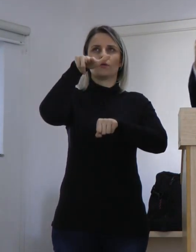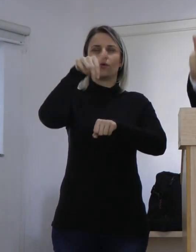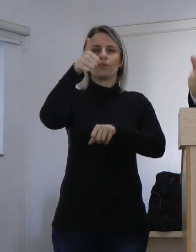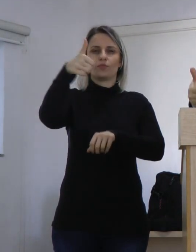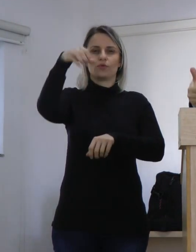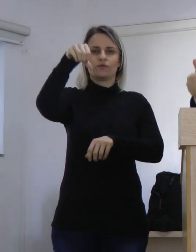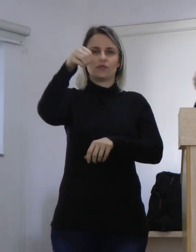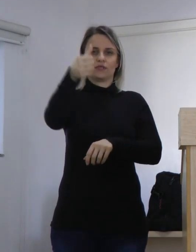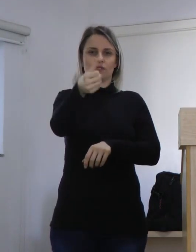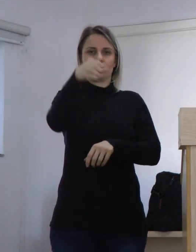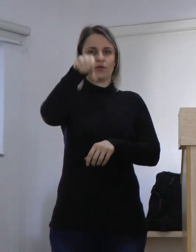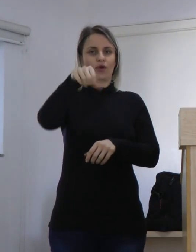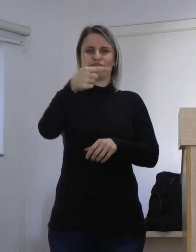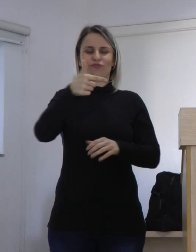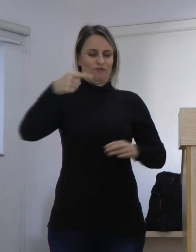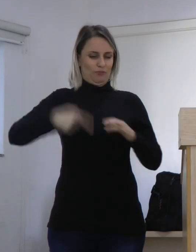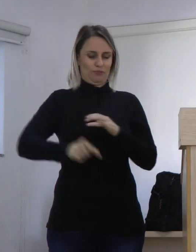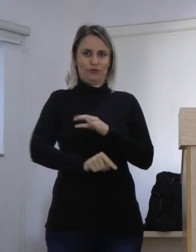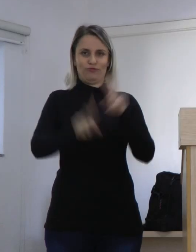não aprofundou o assunto.